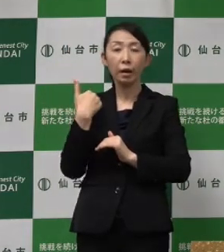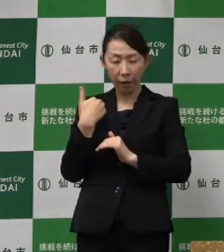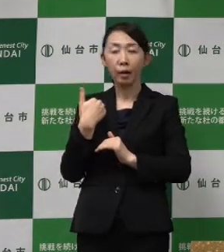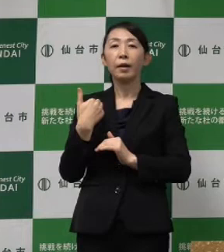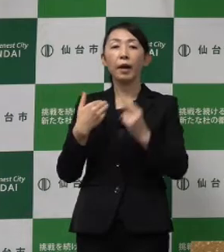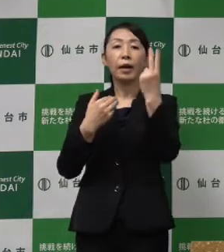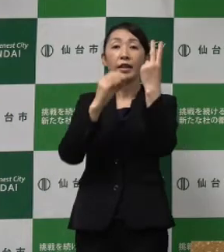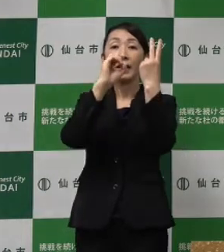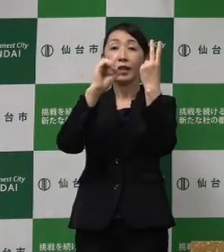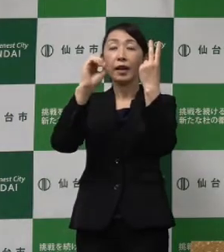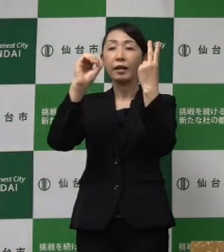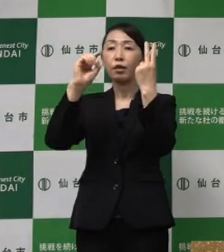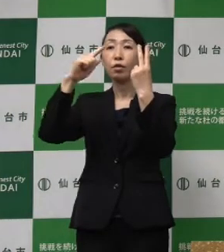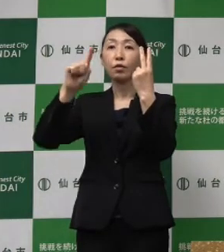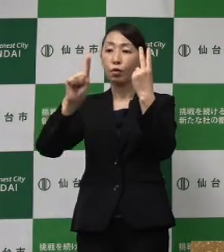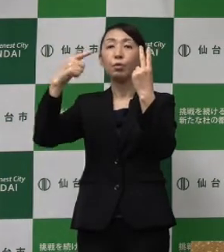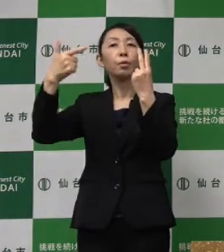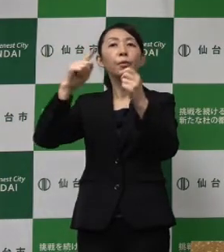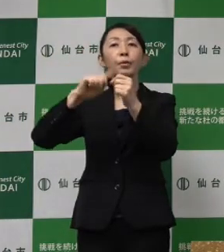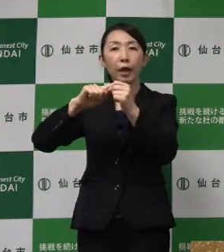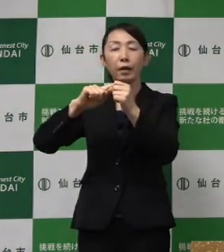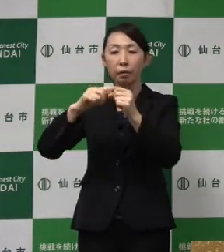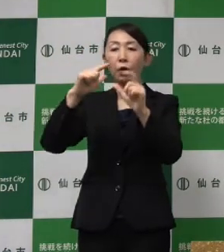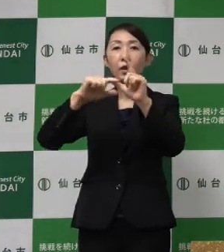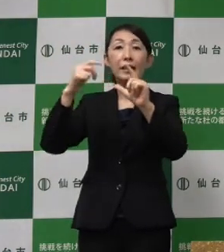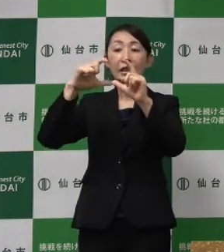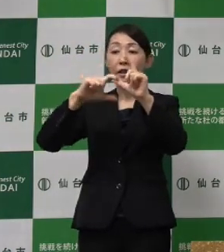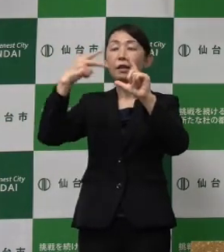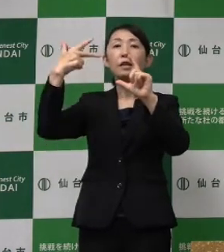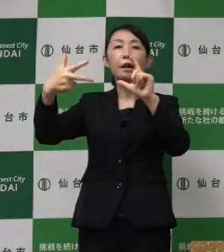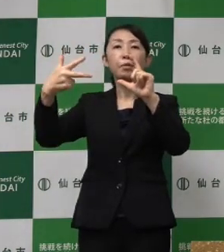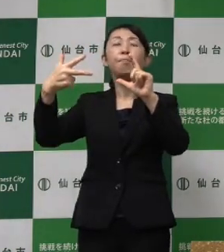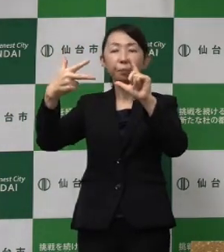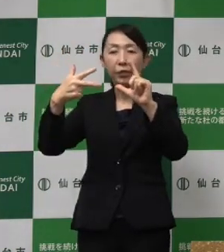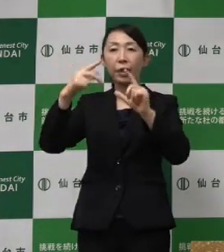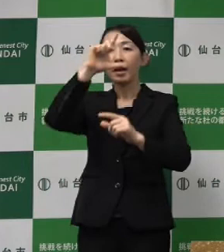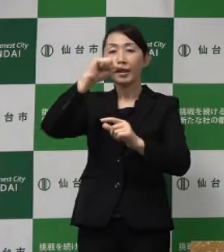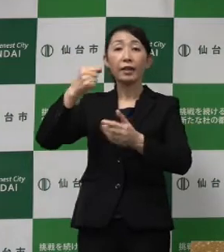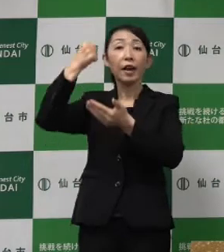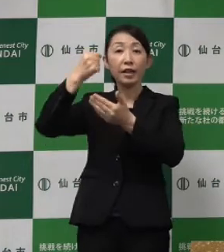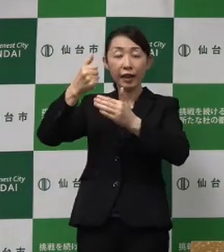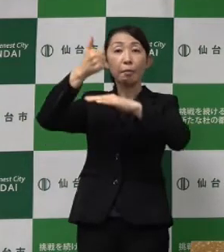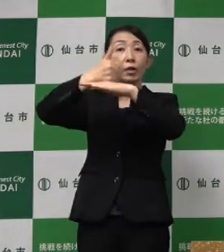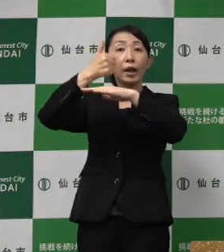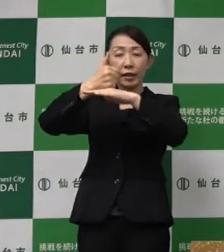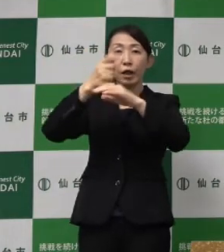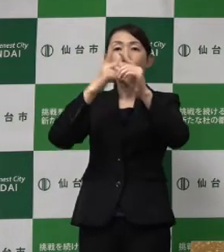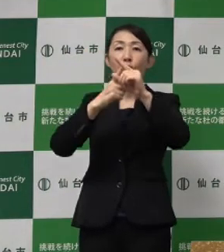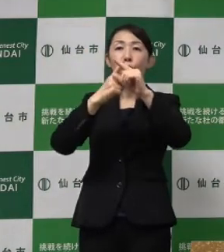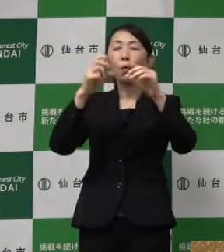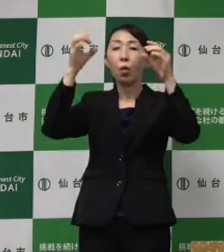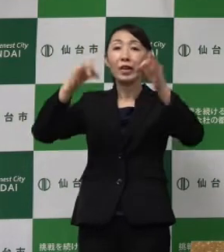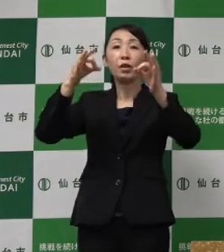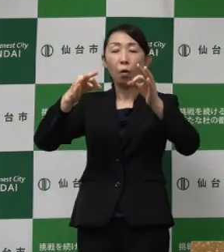されました2016年には G7 仙台財務大臣中央銀行総裁会議が